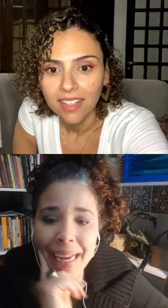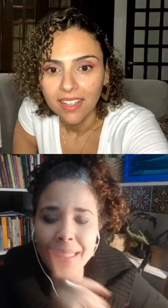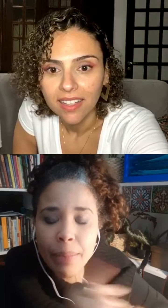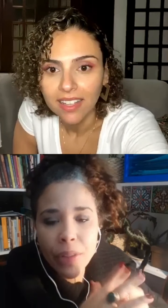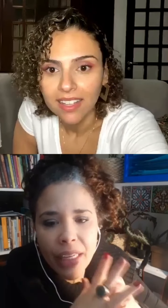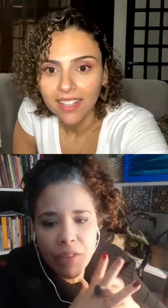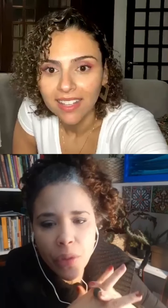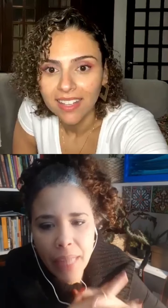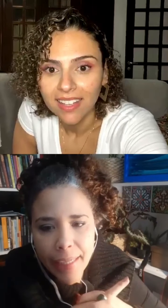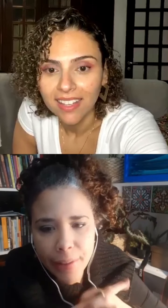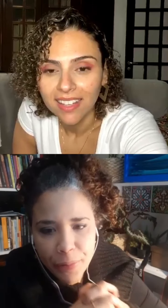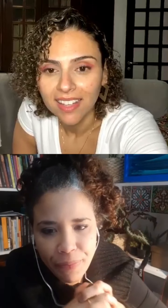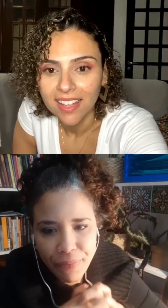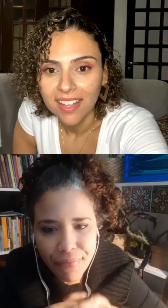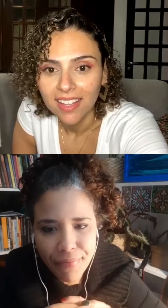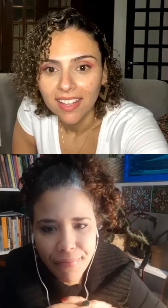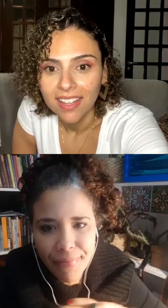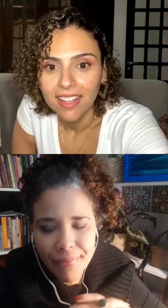Obrigada por terem voltado.